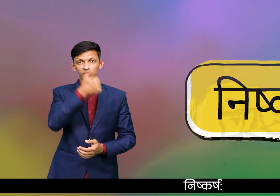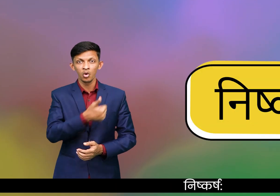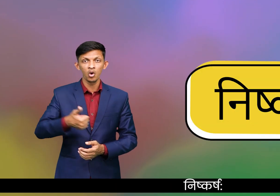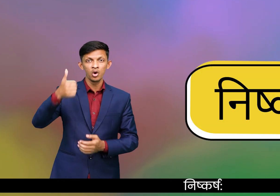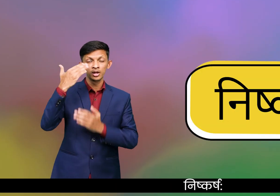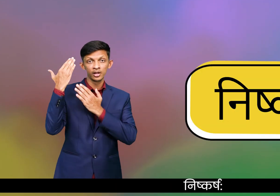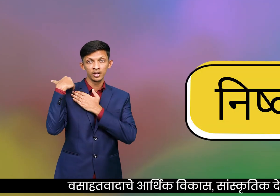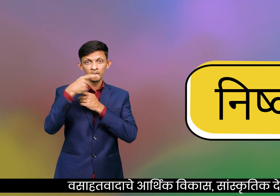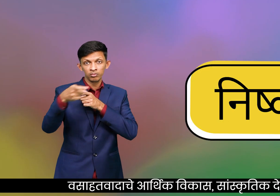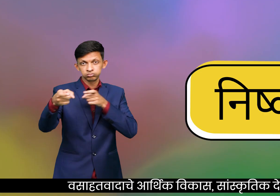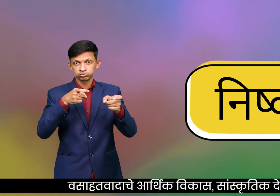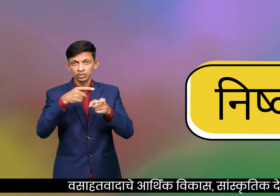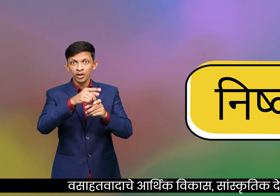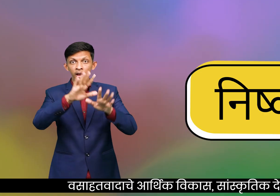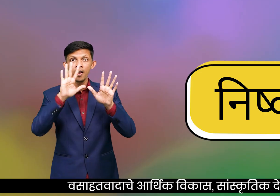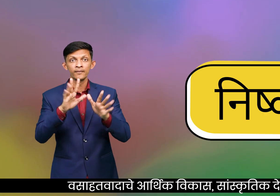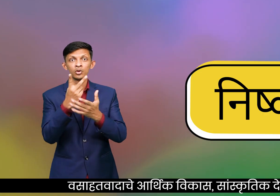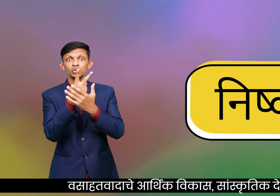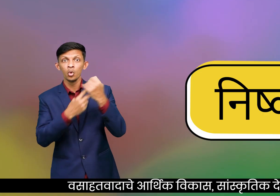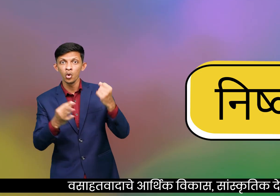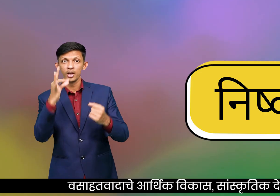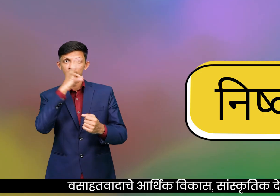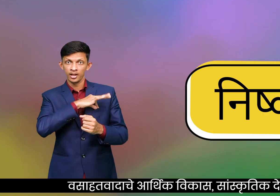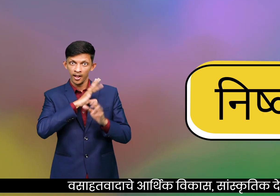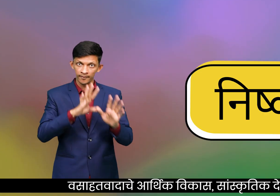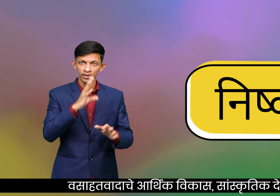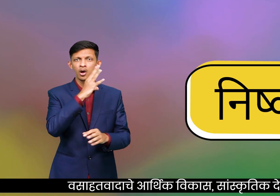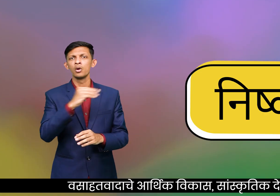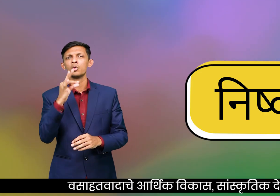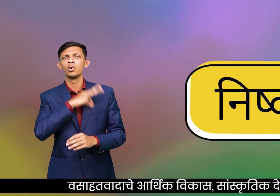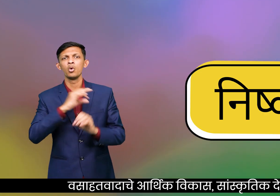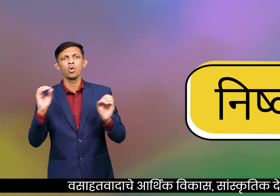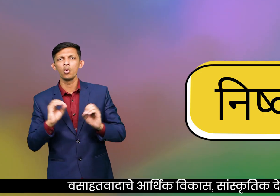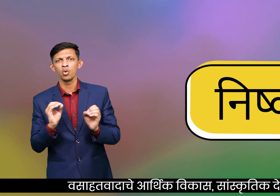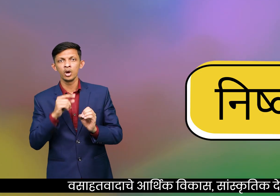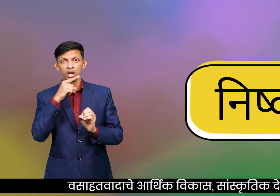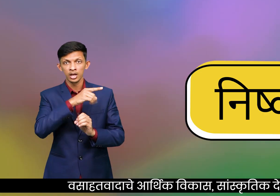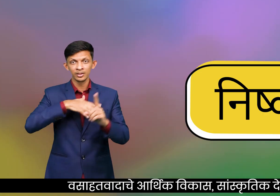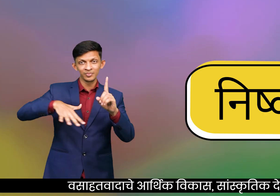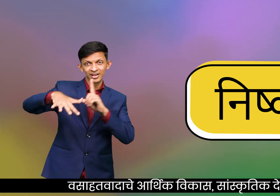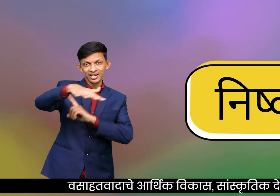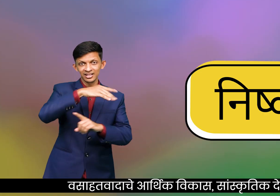निष्कर्ष: वसाहतवादाचे आर्थिक विकास, सांस्कृतिक देवाणघेवाण,